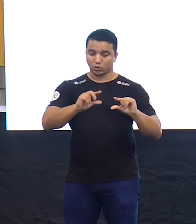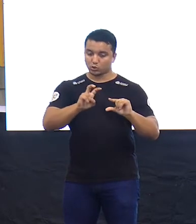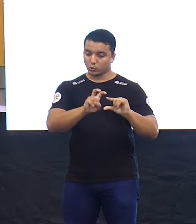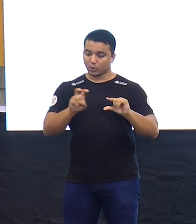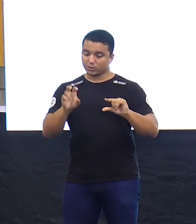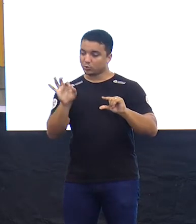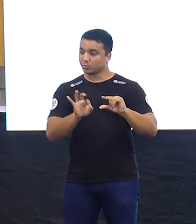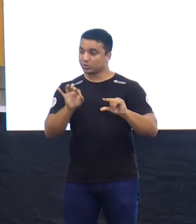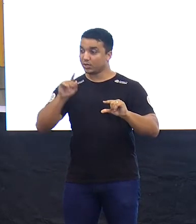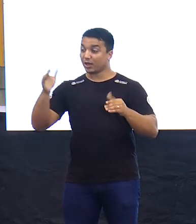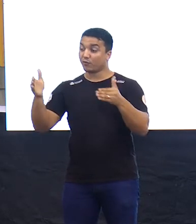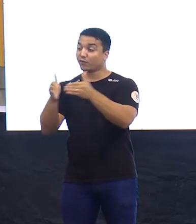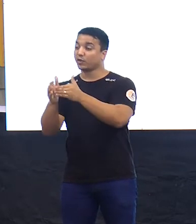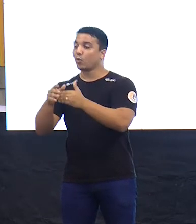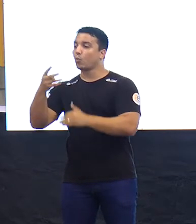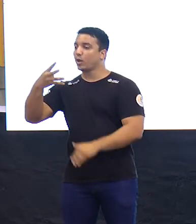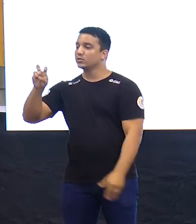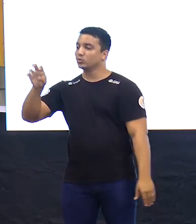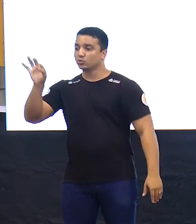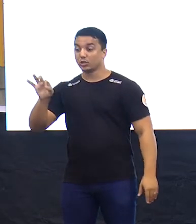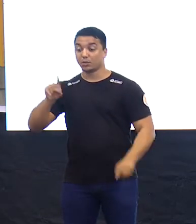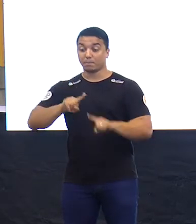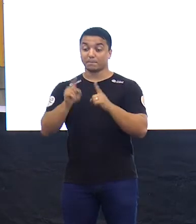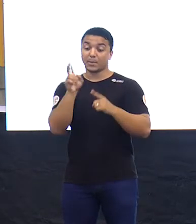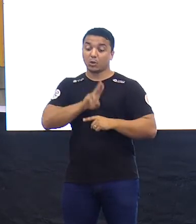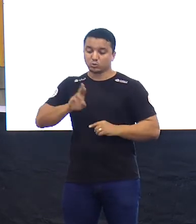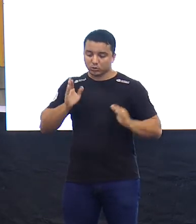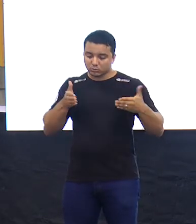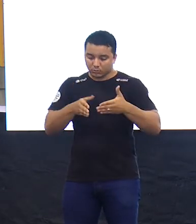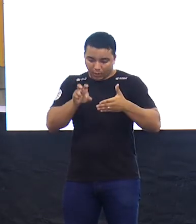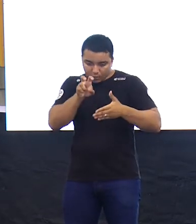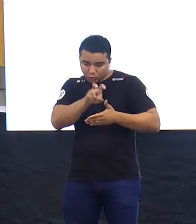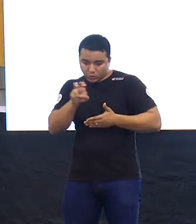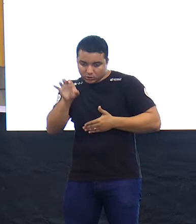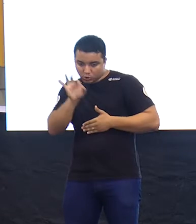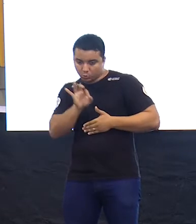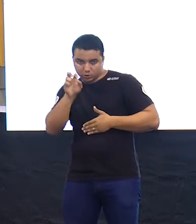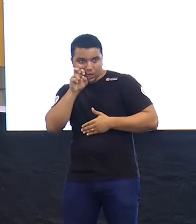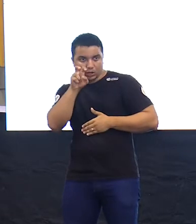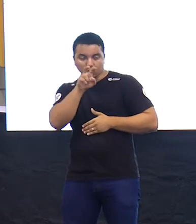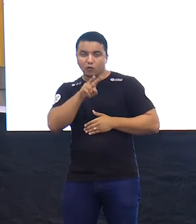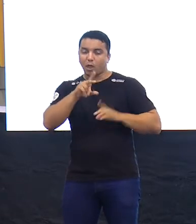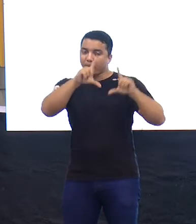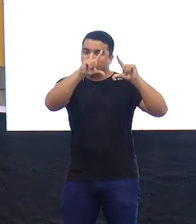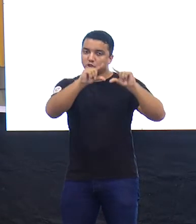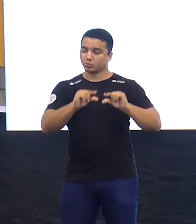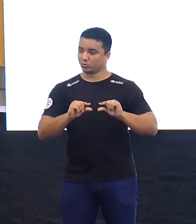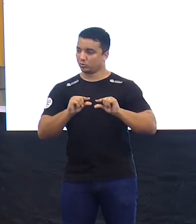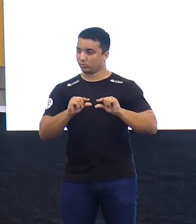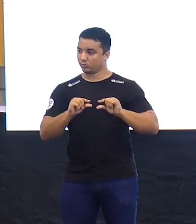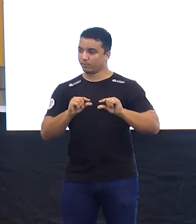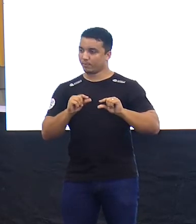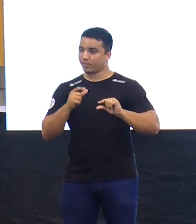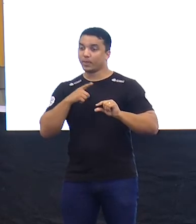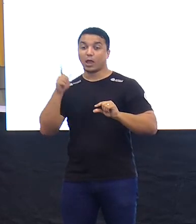45. Então eu digo, passa 45%. Então